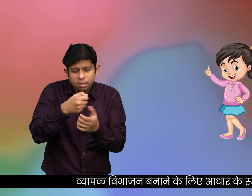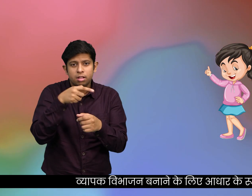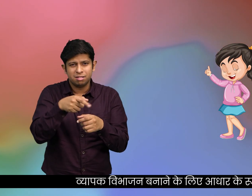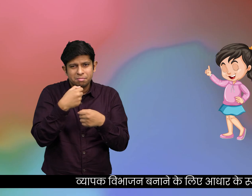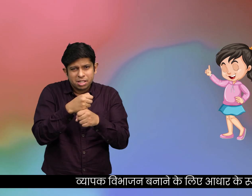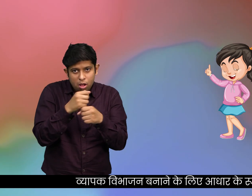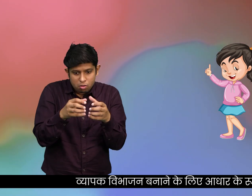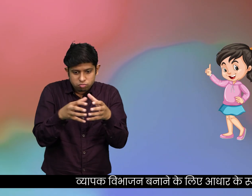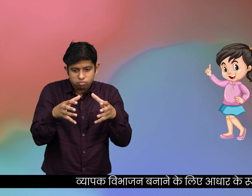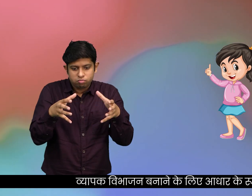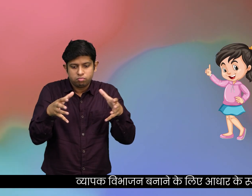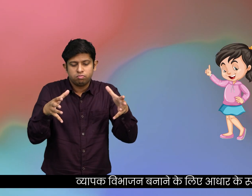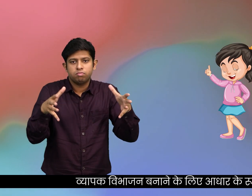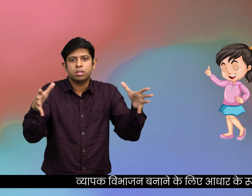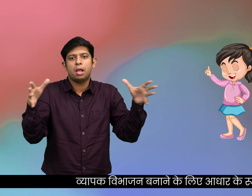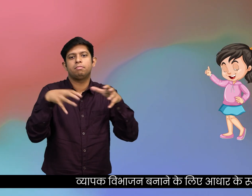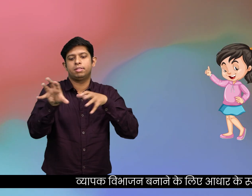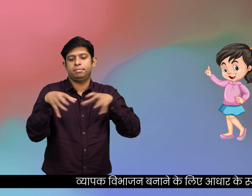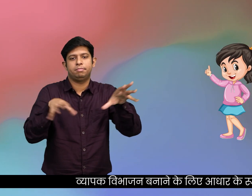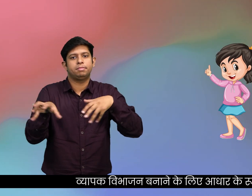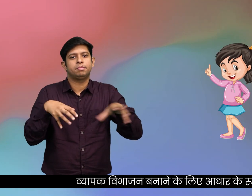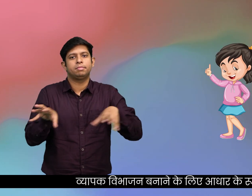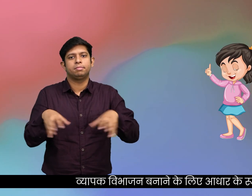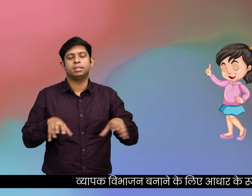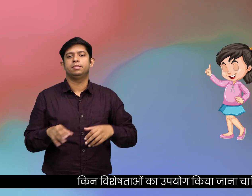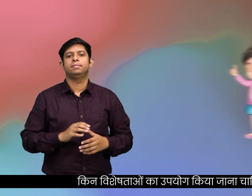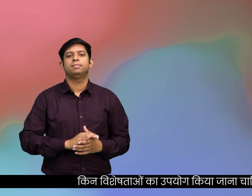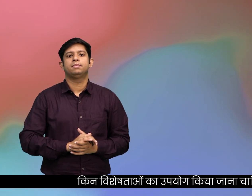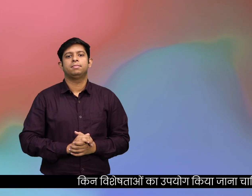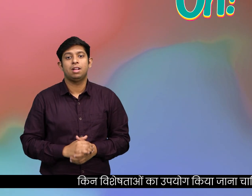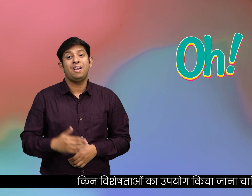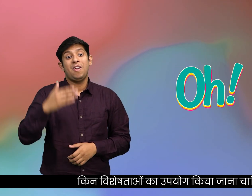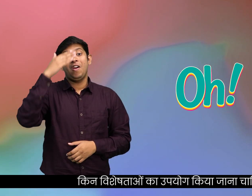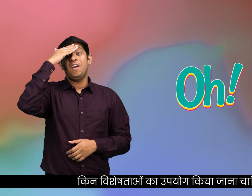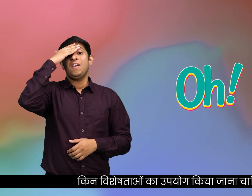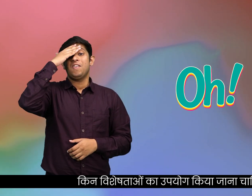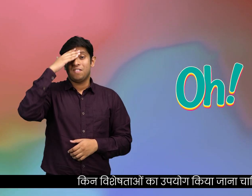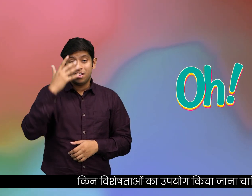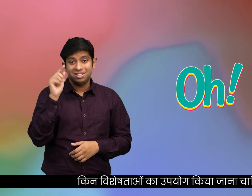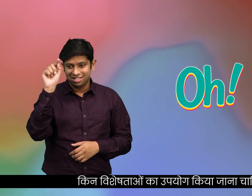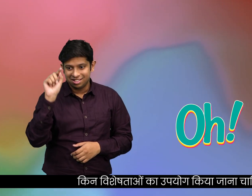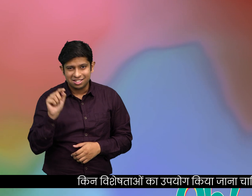व्यापक विभाजन बनाने के लिए आधार के रूप में किन विशेषताओं का उपयोग किया जाना चाहिए।